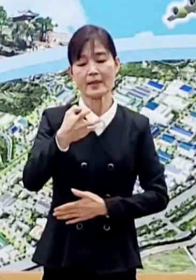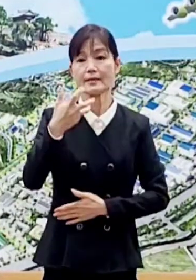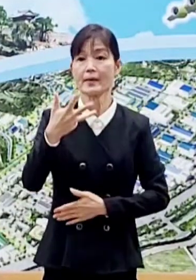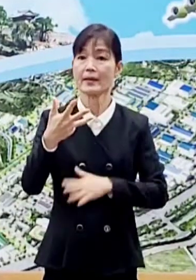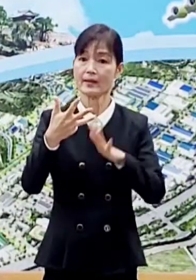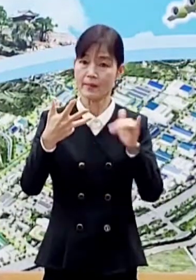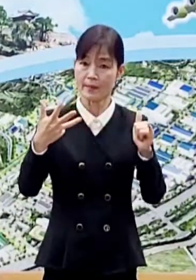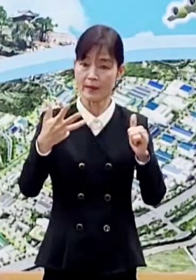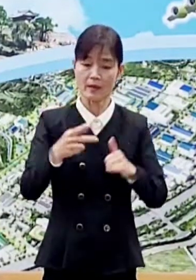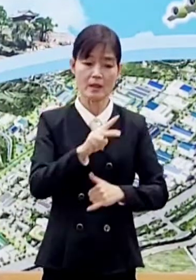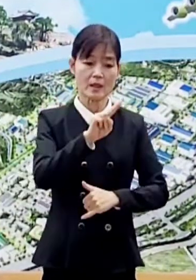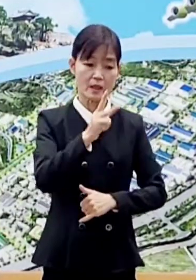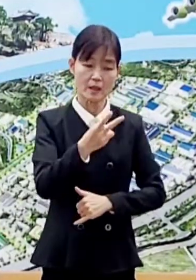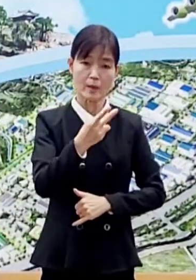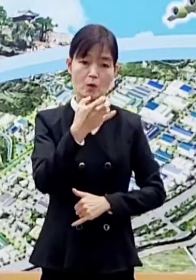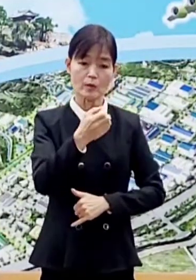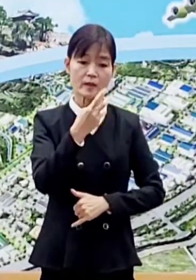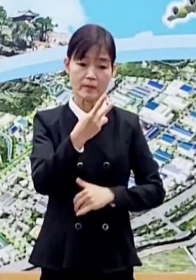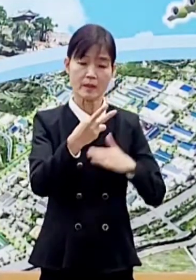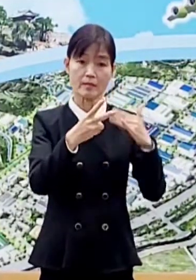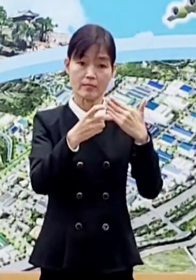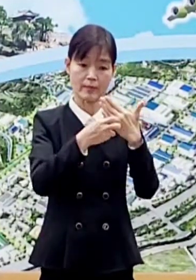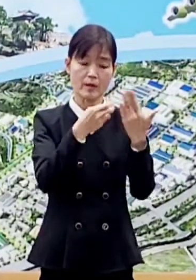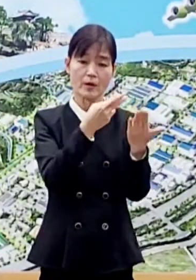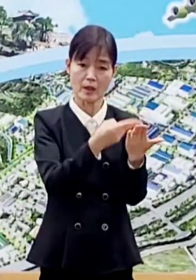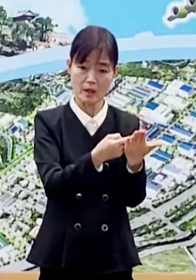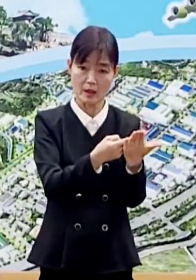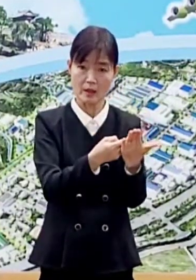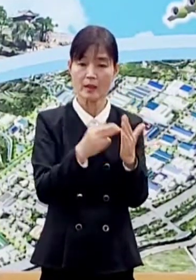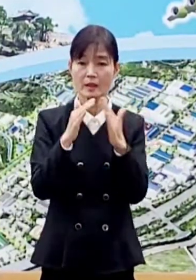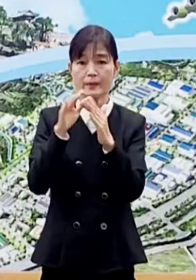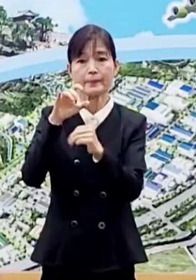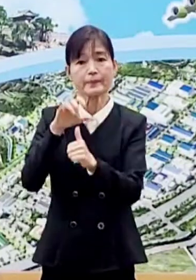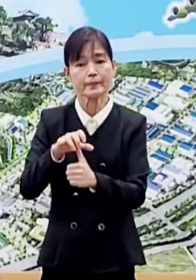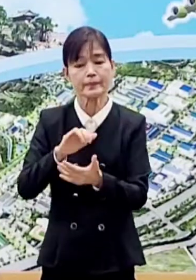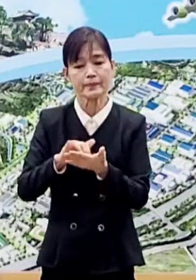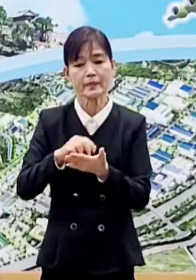2188명이며 292명은 치료 중이고 자가격리자는